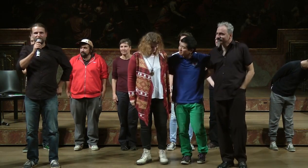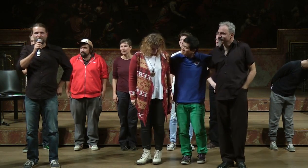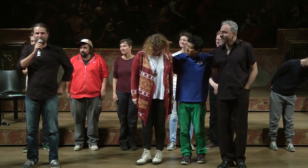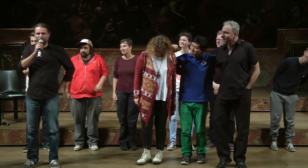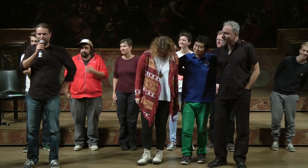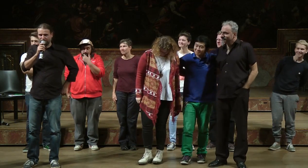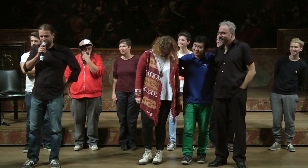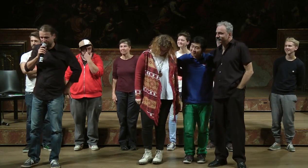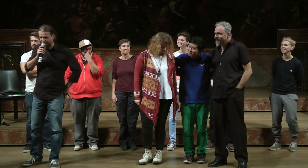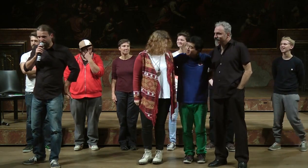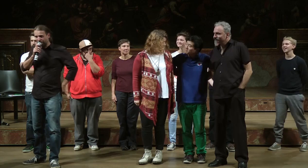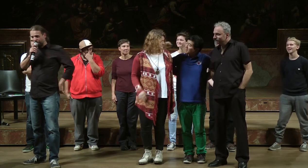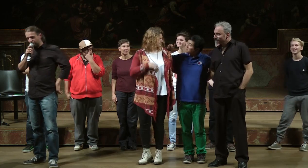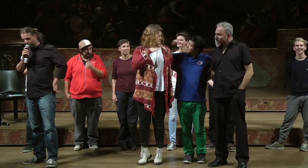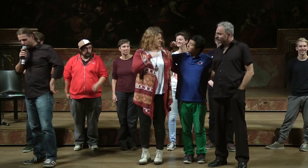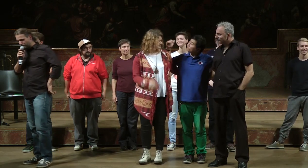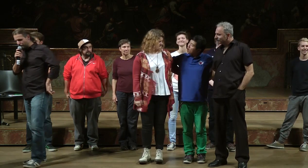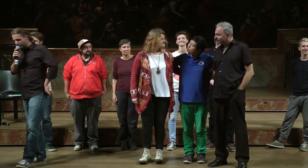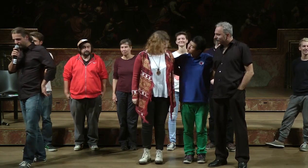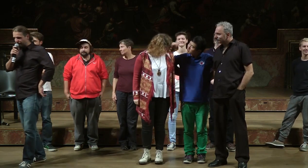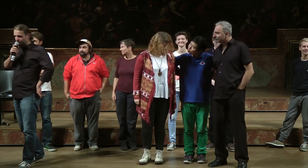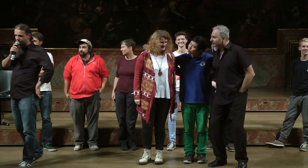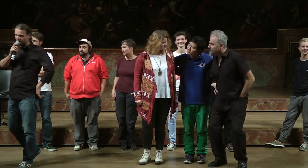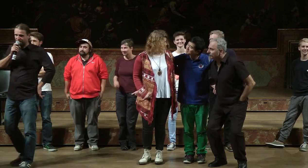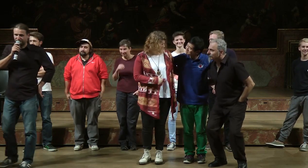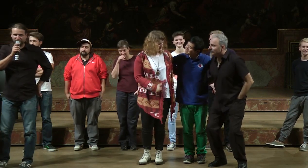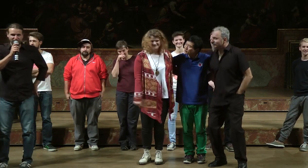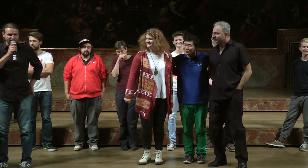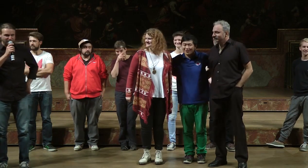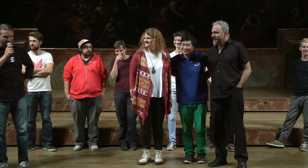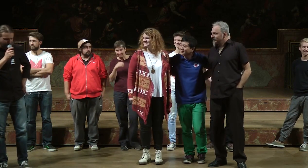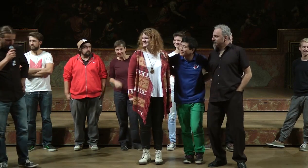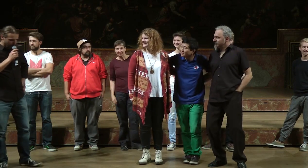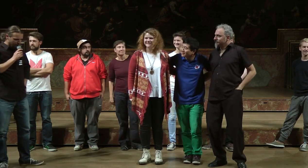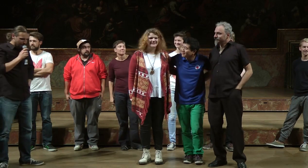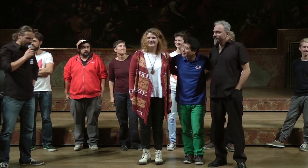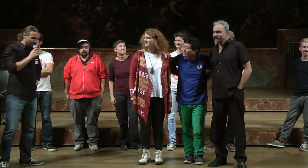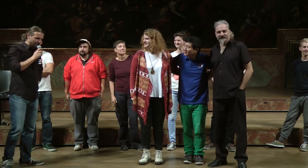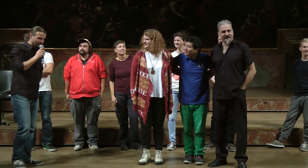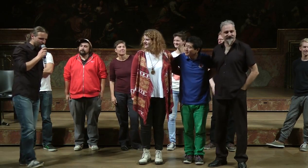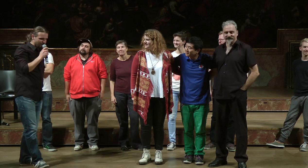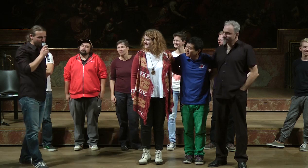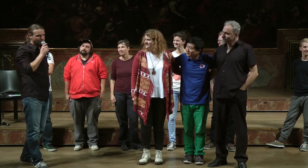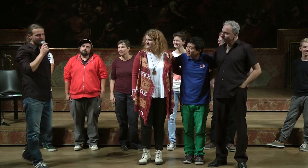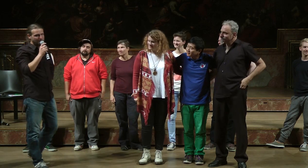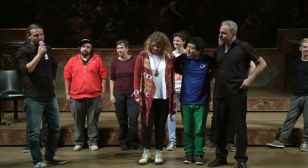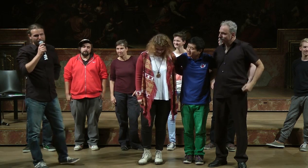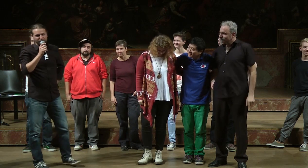das sein soll. Und wir lassen nun die Jurytafeln liegen und jeder von Ihnen stimmt mit ab. Und